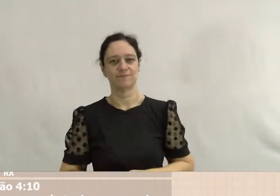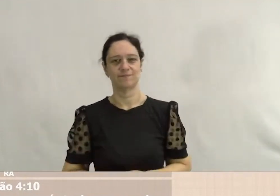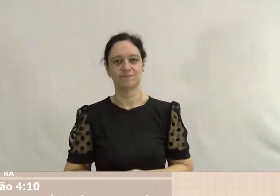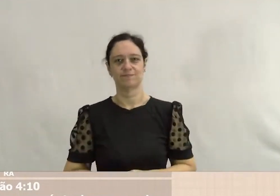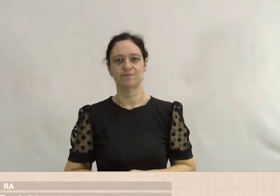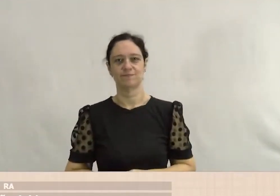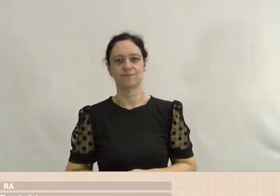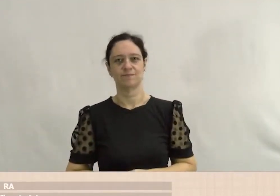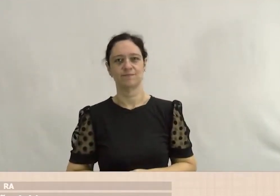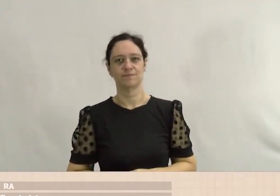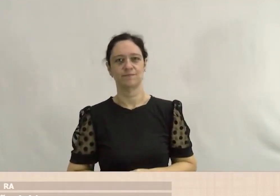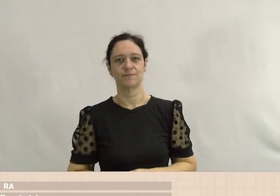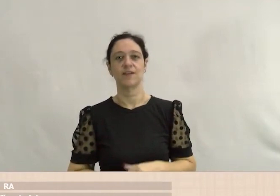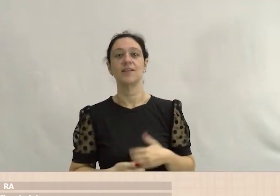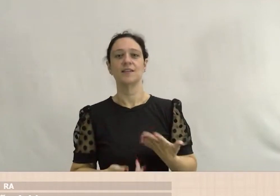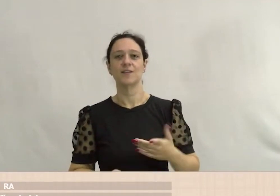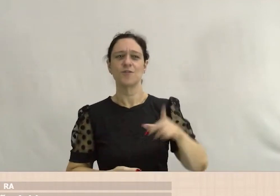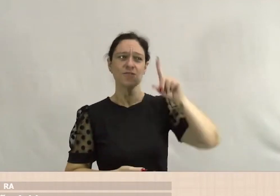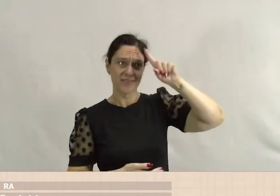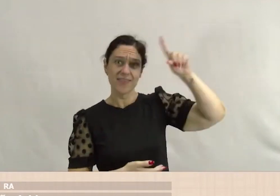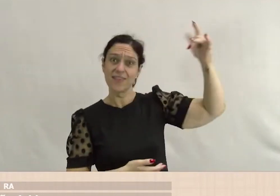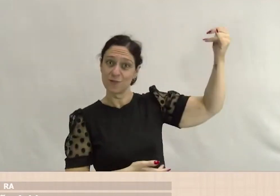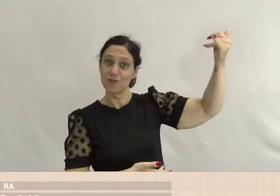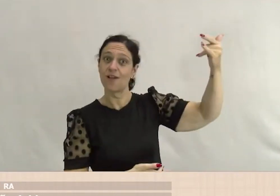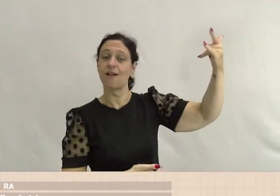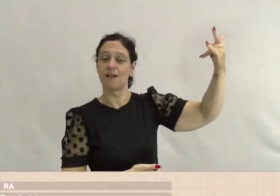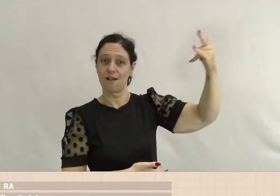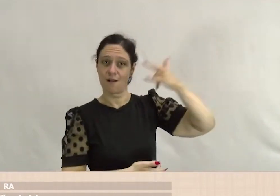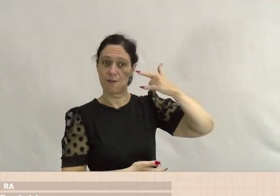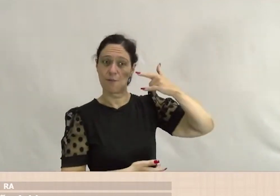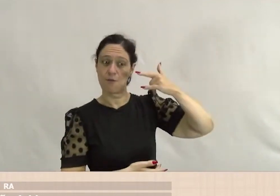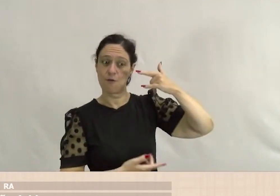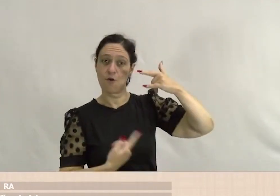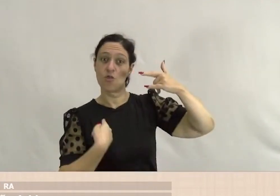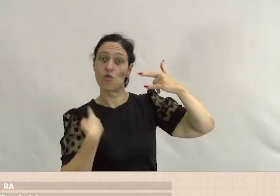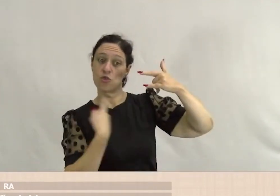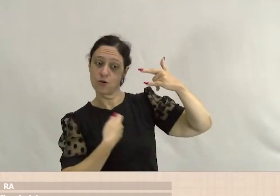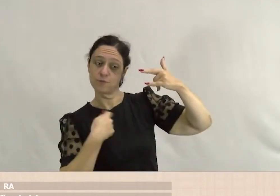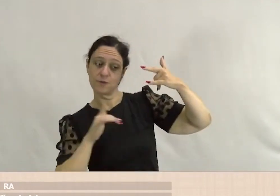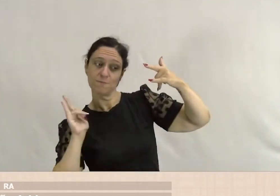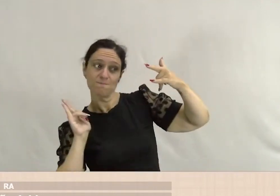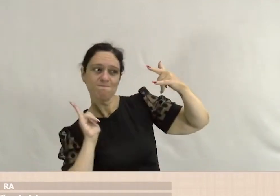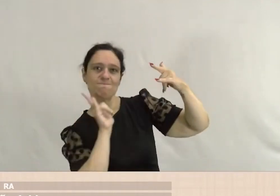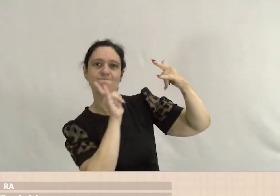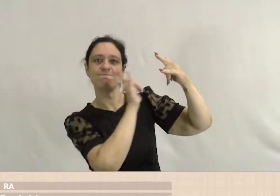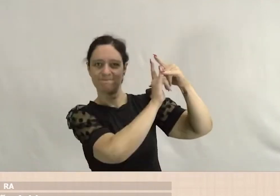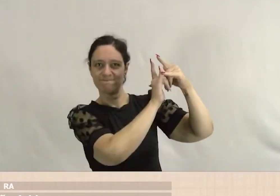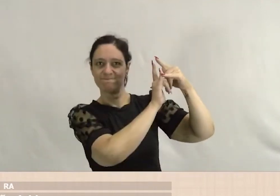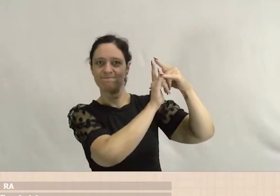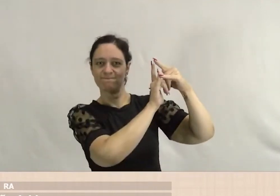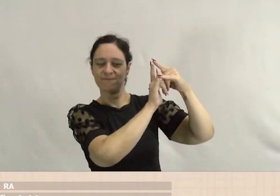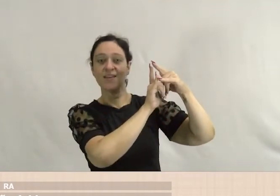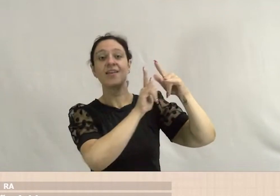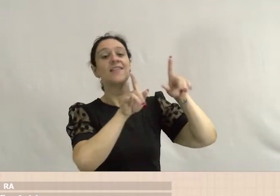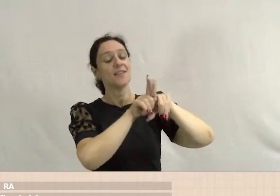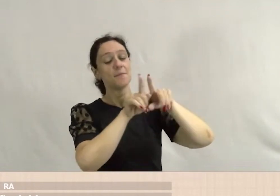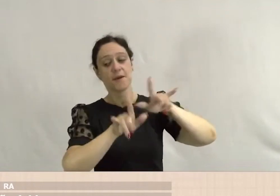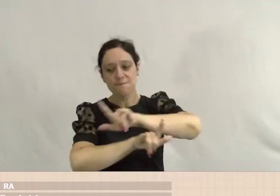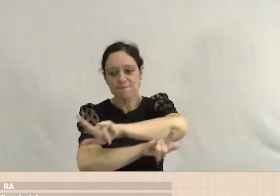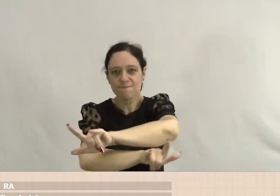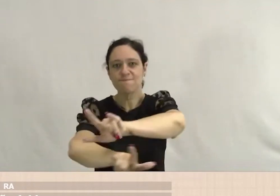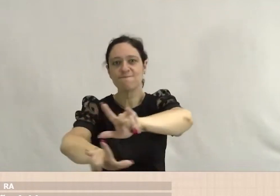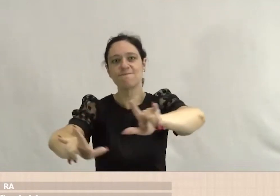Amados, se Deus de tal maneira nos amou, devemos nós também amar uns aos